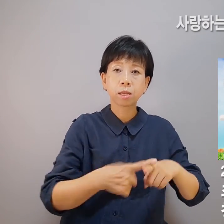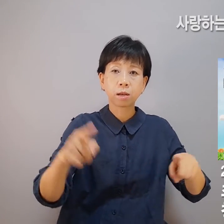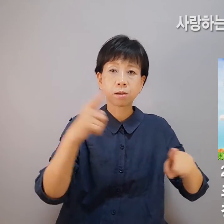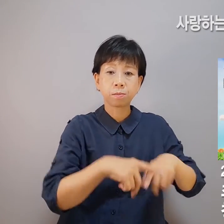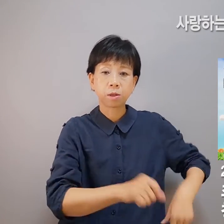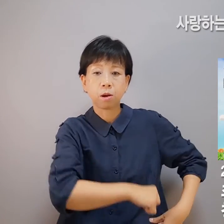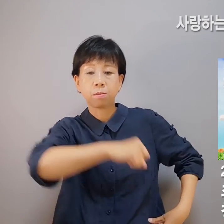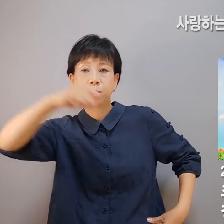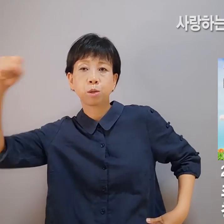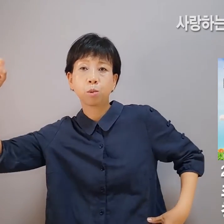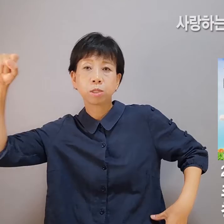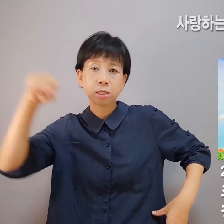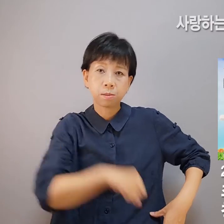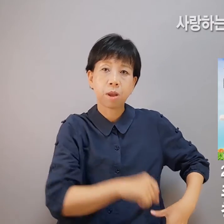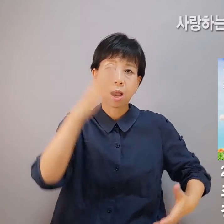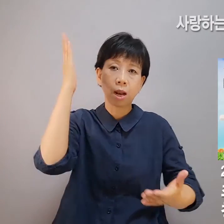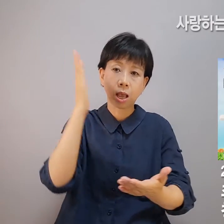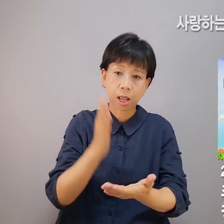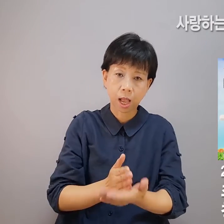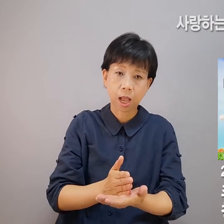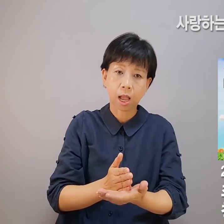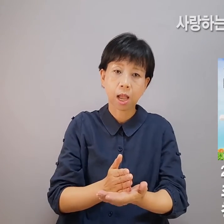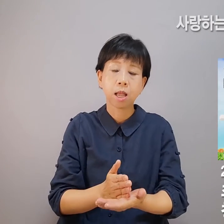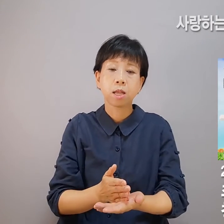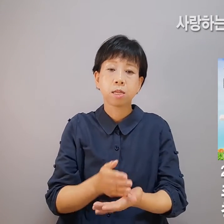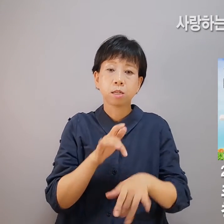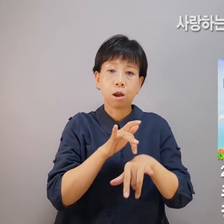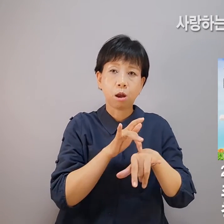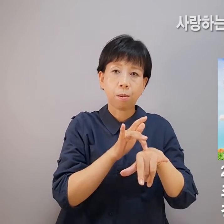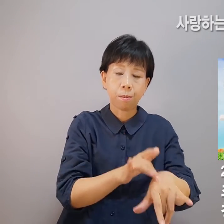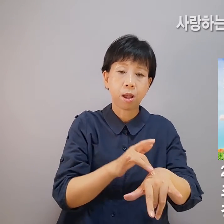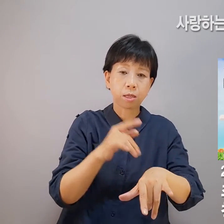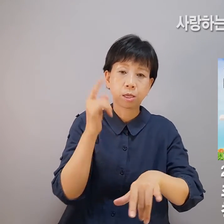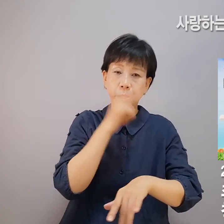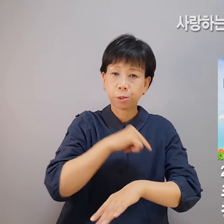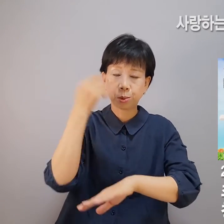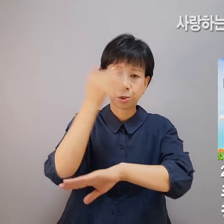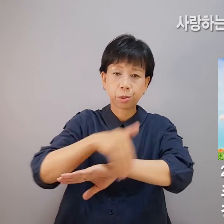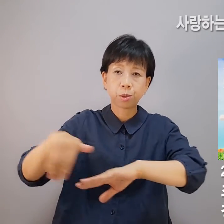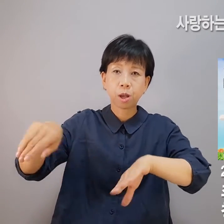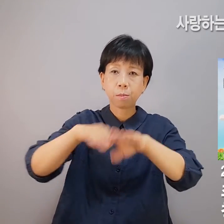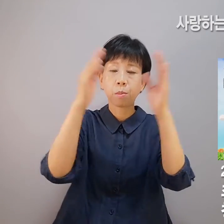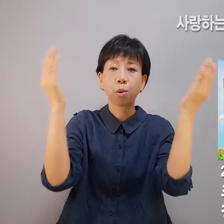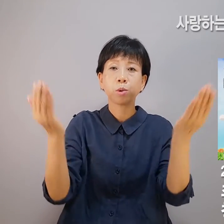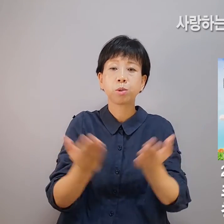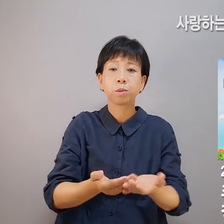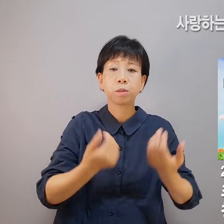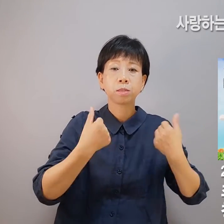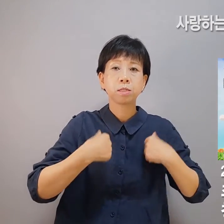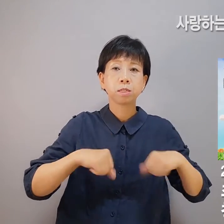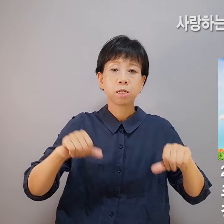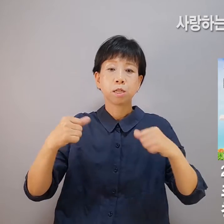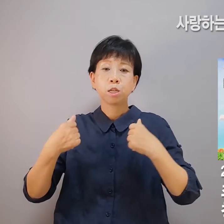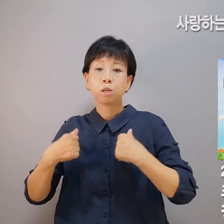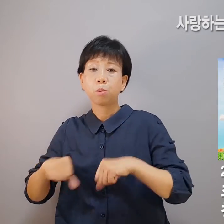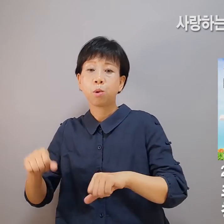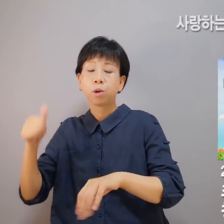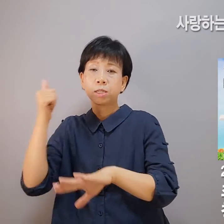내 손에 든 검을 꽂지 마. 아멘. 정하기 흉에